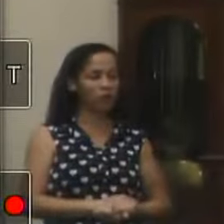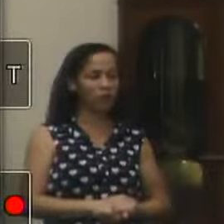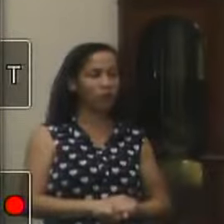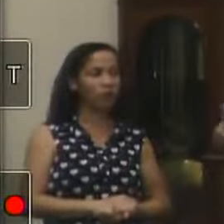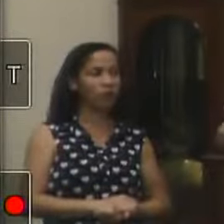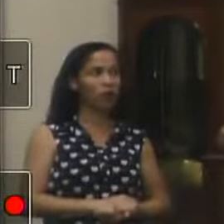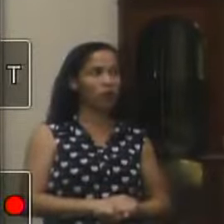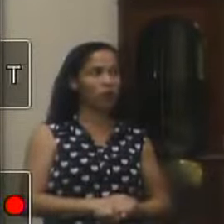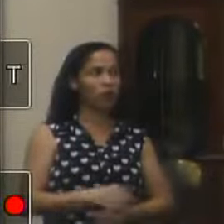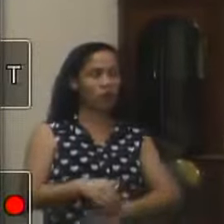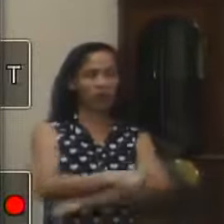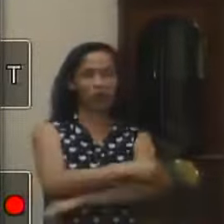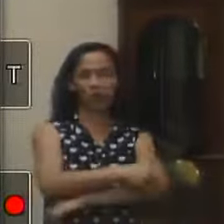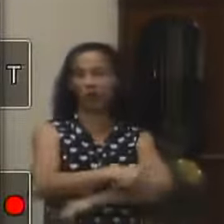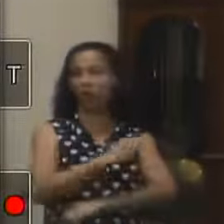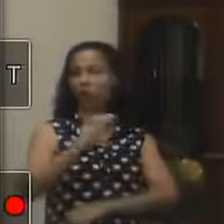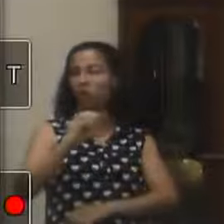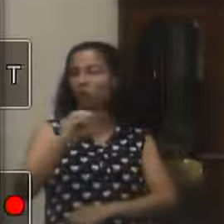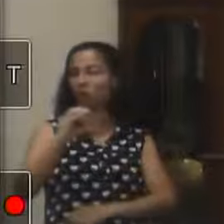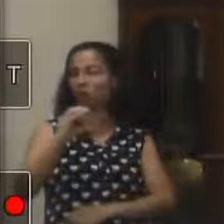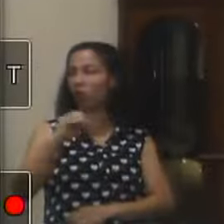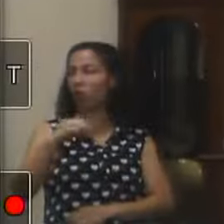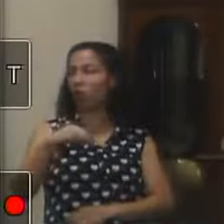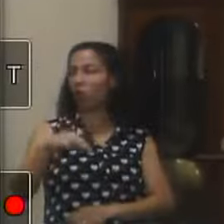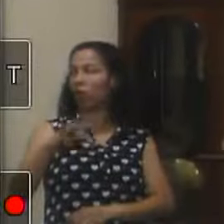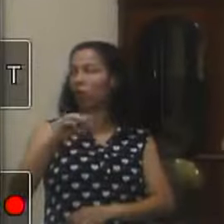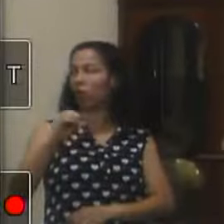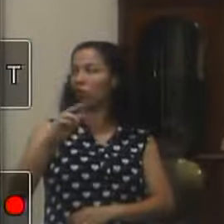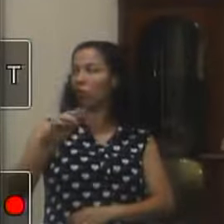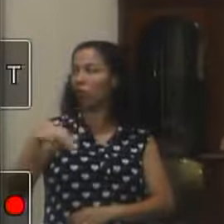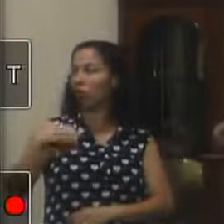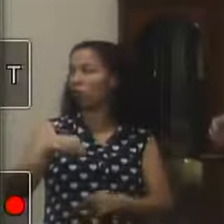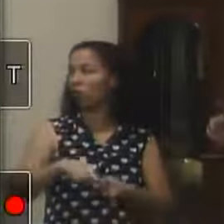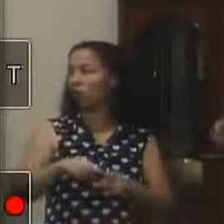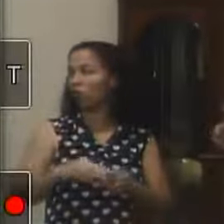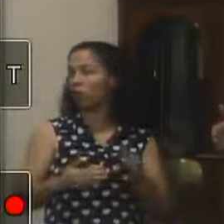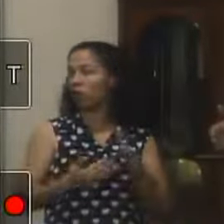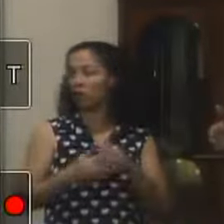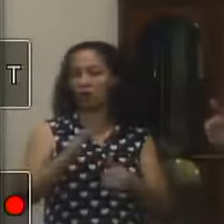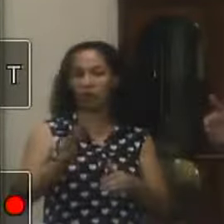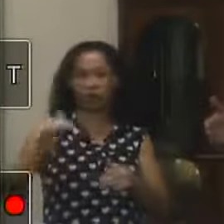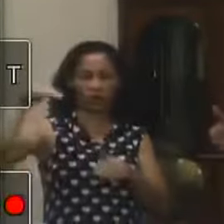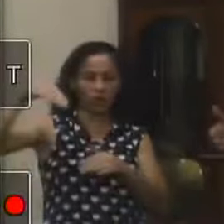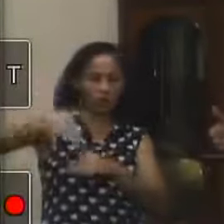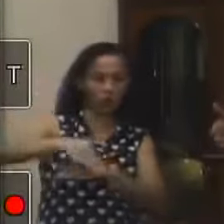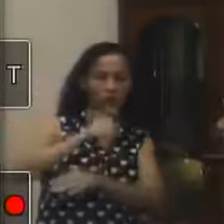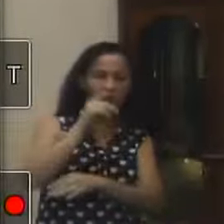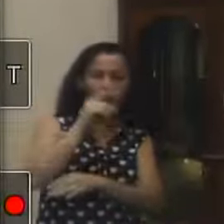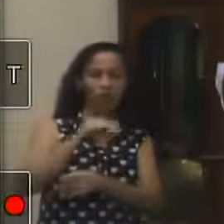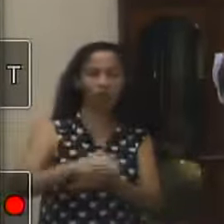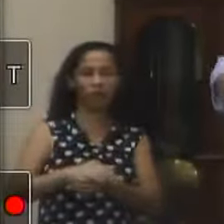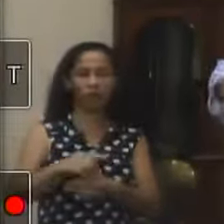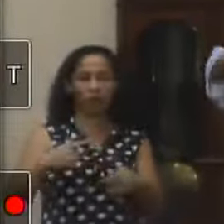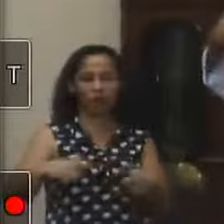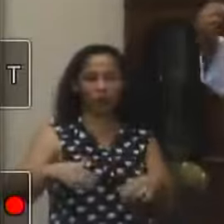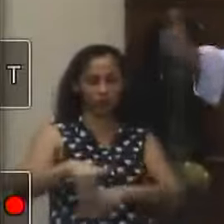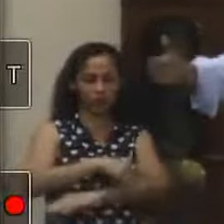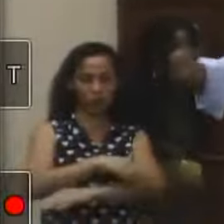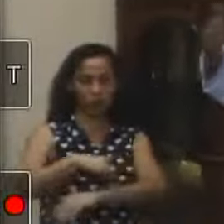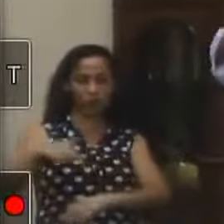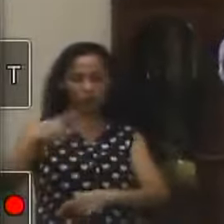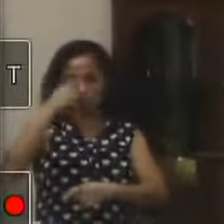ali na rodovia do contorno, o trecho entre o Hotel Rochedo, dando a volta até a Cachoeira. É um local de caminhada, as pessoas fazem corrida, andam